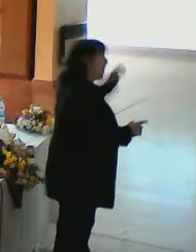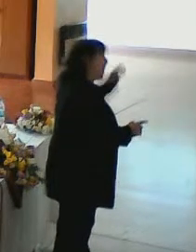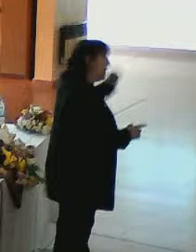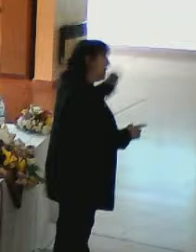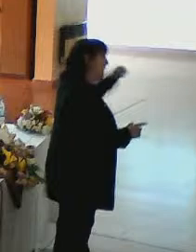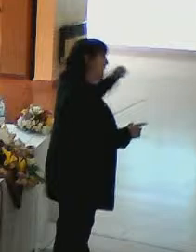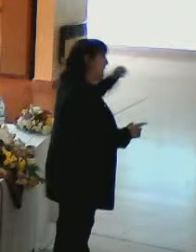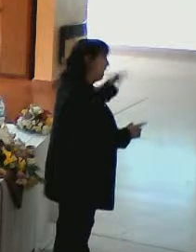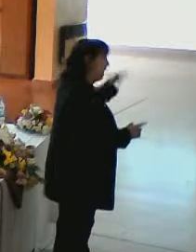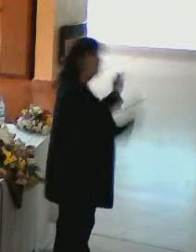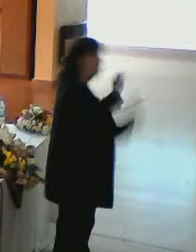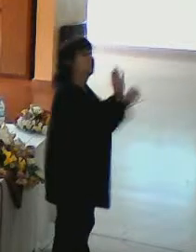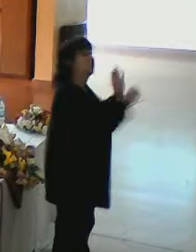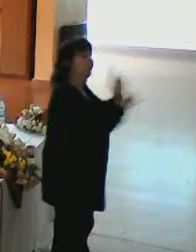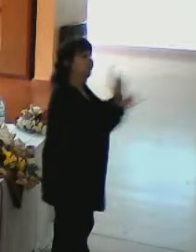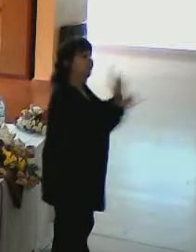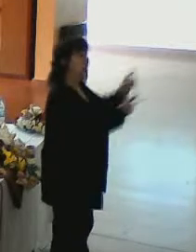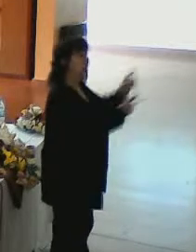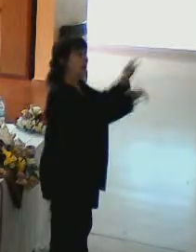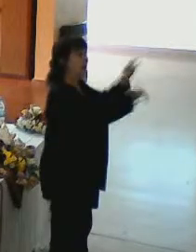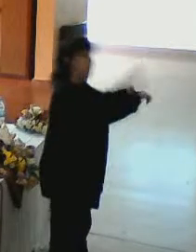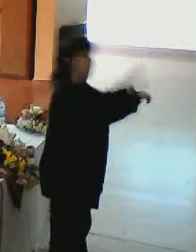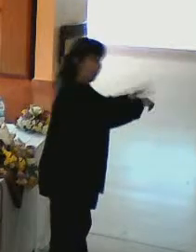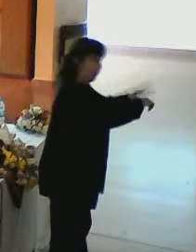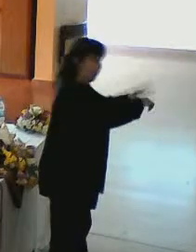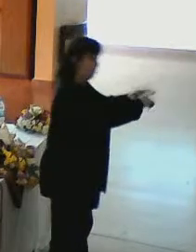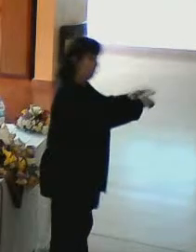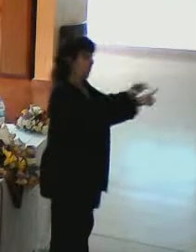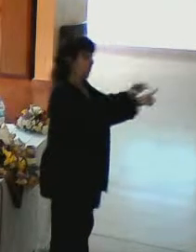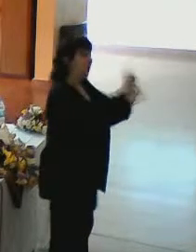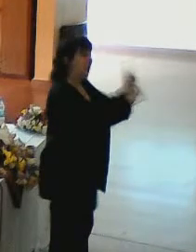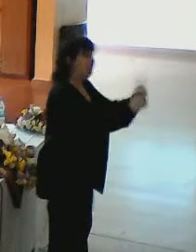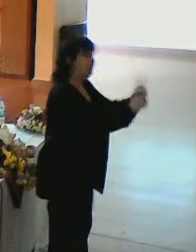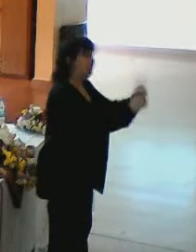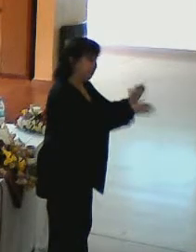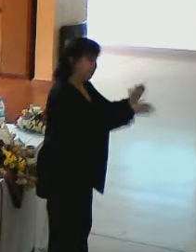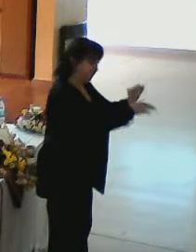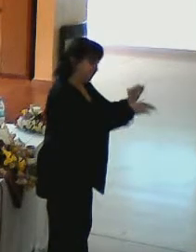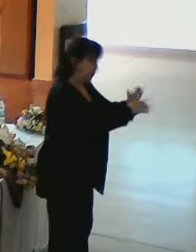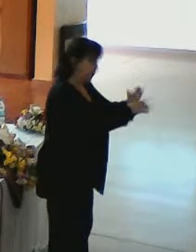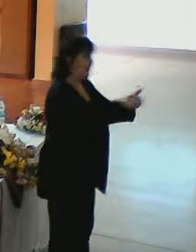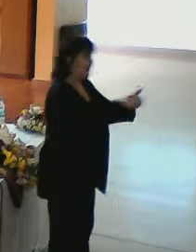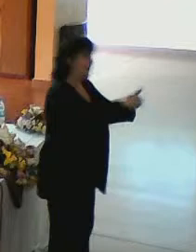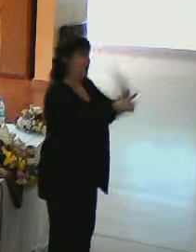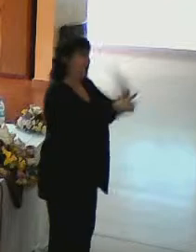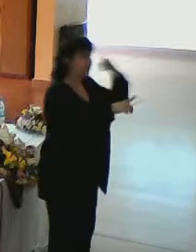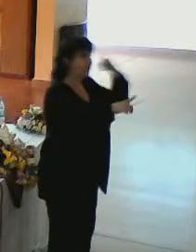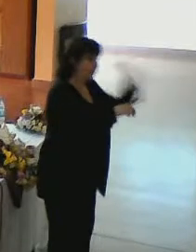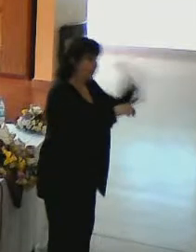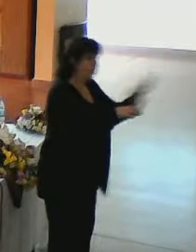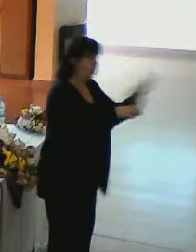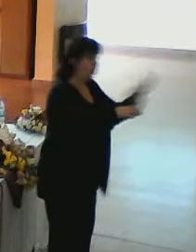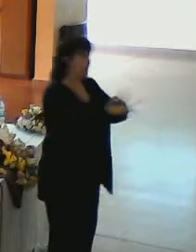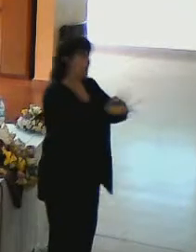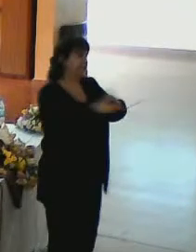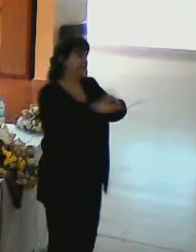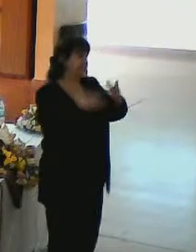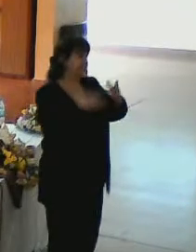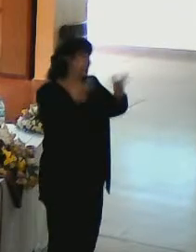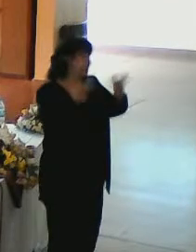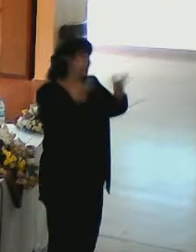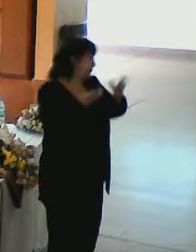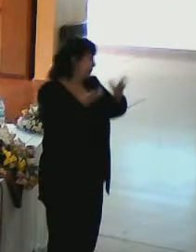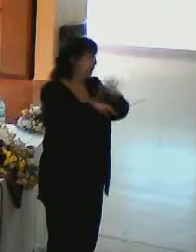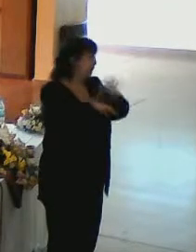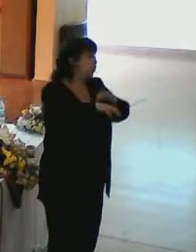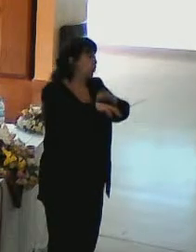cada una de las áreas y después juntarnos y discutir el diagnóstico de este niño. Y el seguimiento evolutivo y el acompañamiento